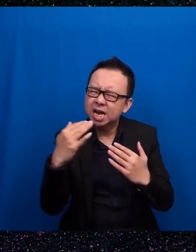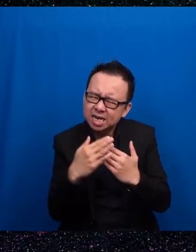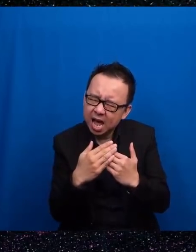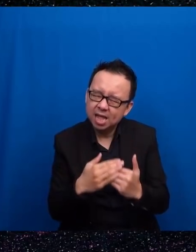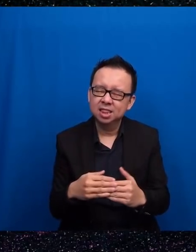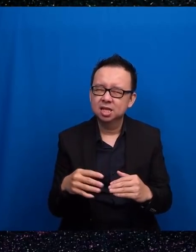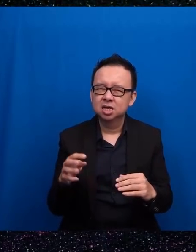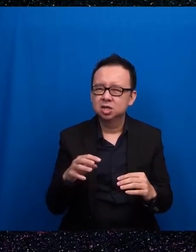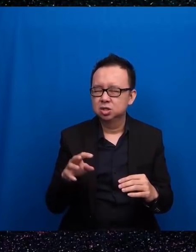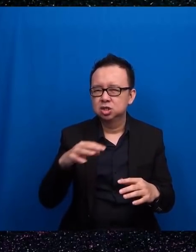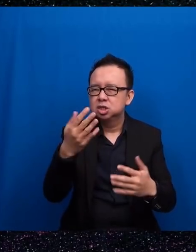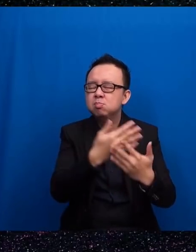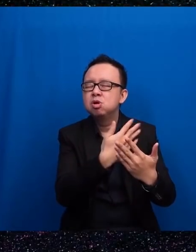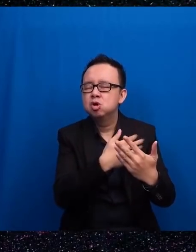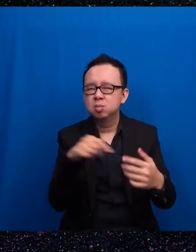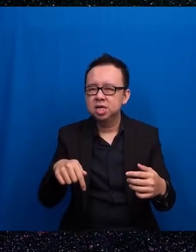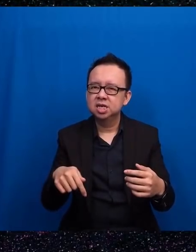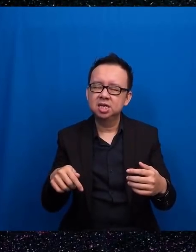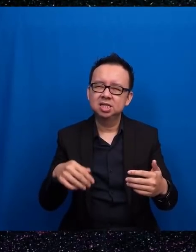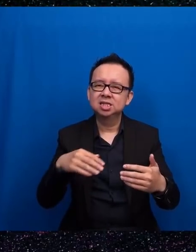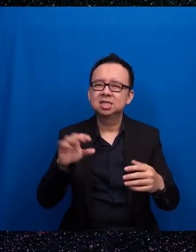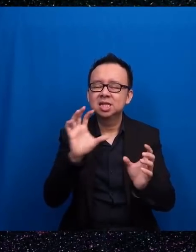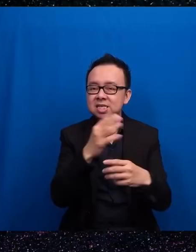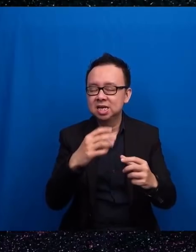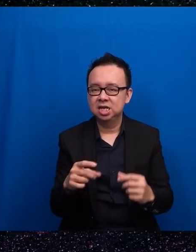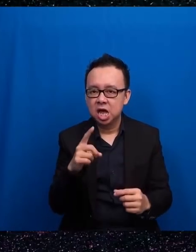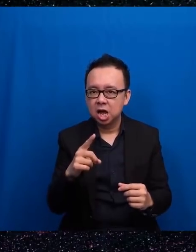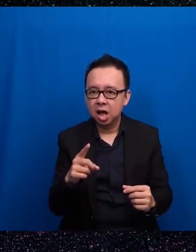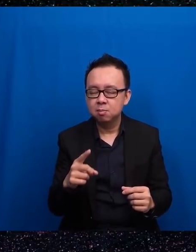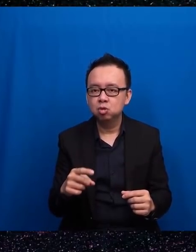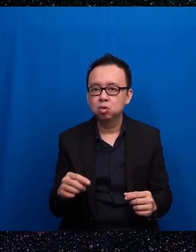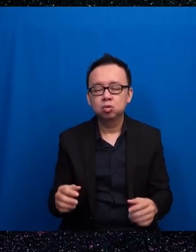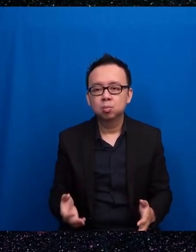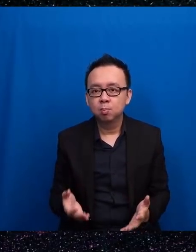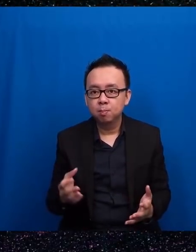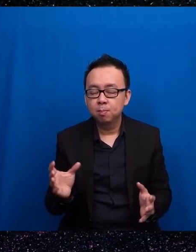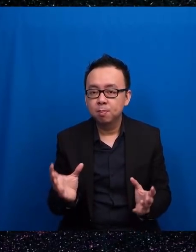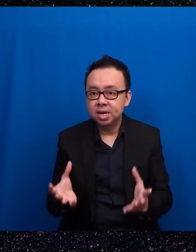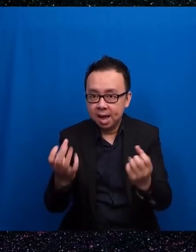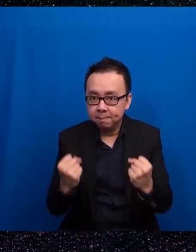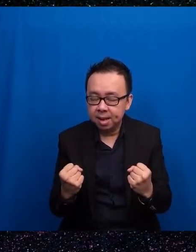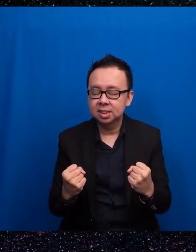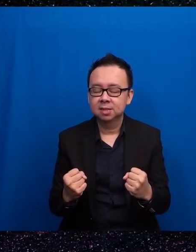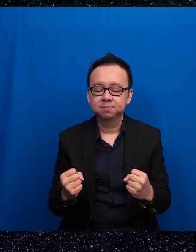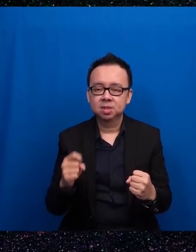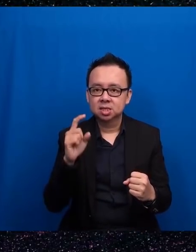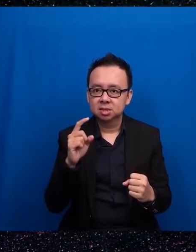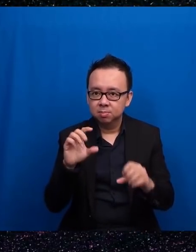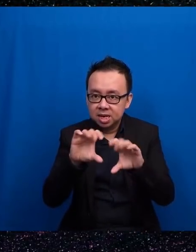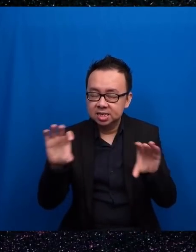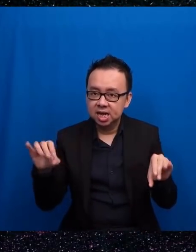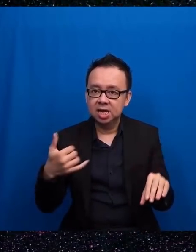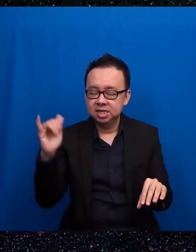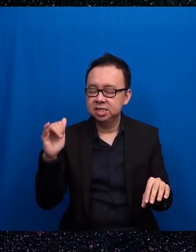berlalu. Anda akan memperoleh sebuah job yang langsung di dalam kotamu. Jadi Anda tidak perlu